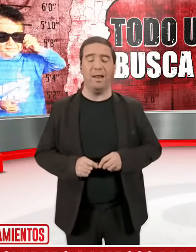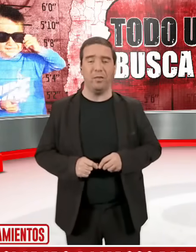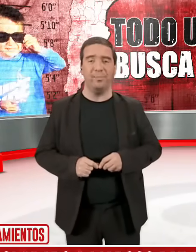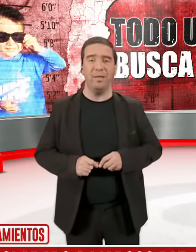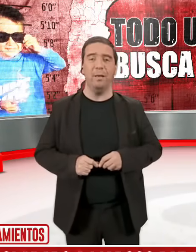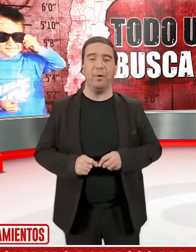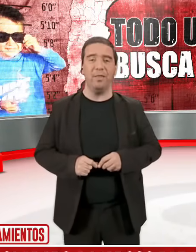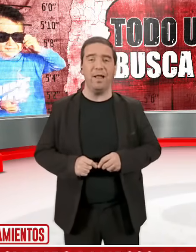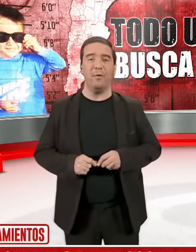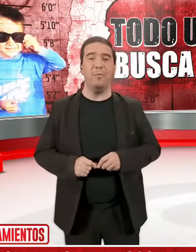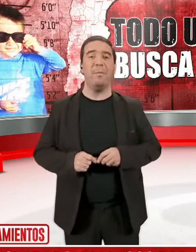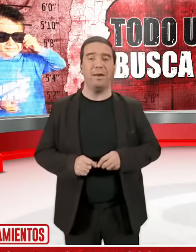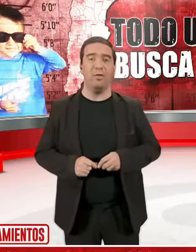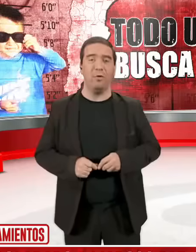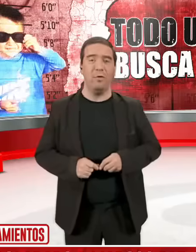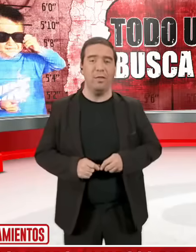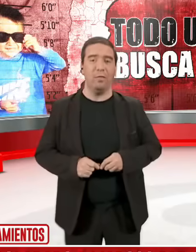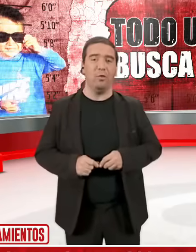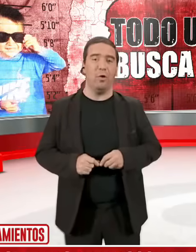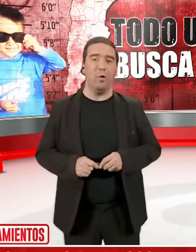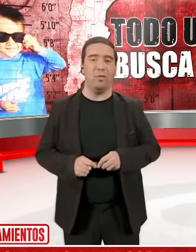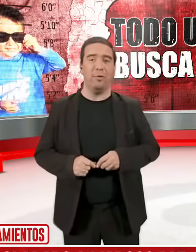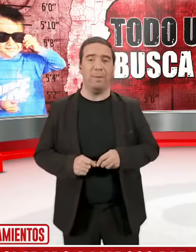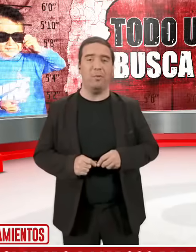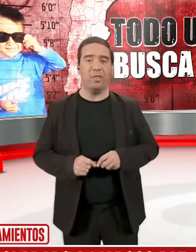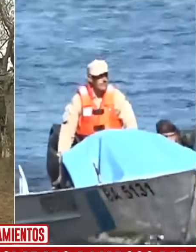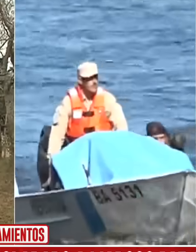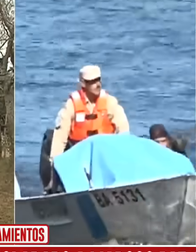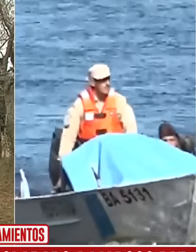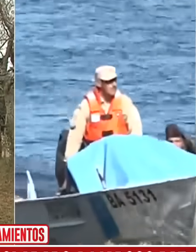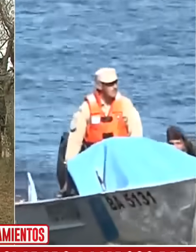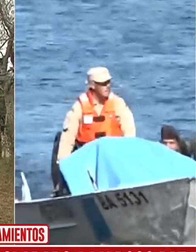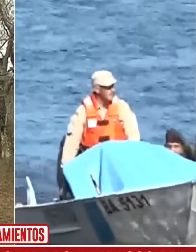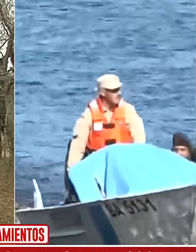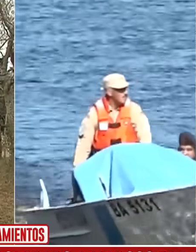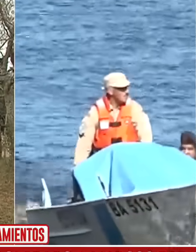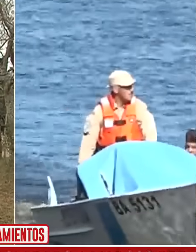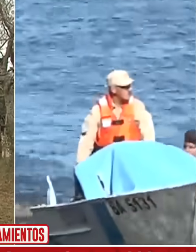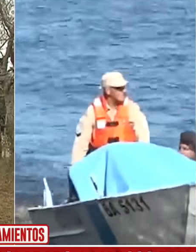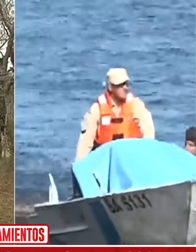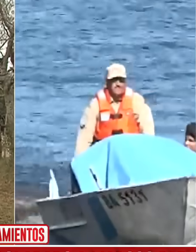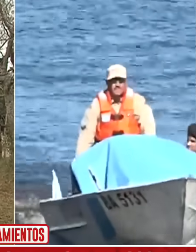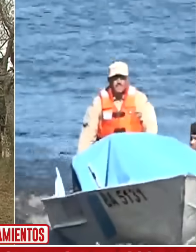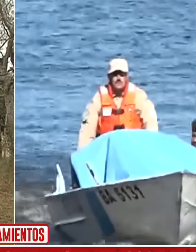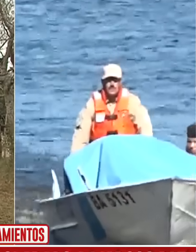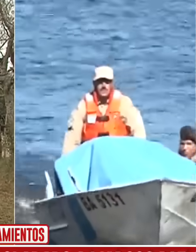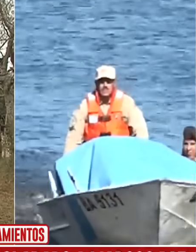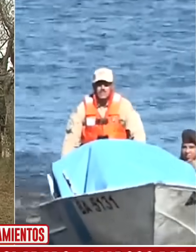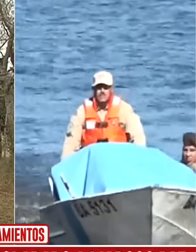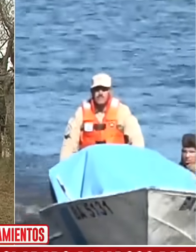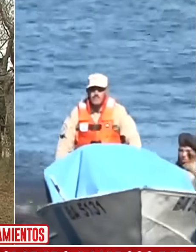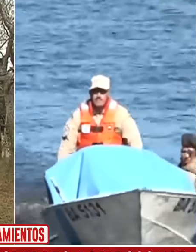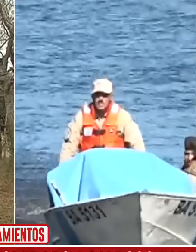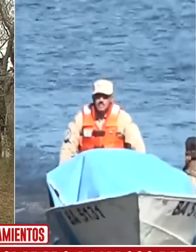Federal, provincial, que fue un mamarracho, ¿sí? Un psicólogo haciendo unas preguntas y diciendo que eso fue una Cámara Gesell, y la que hizo la Justicia